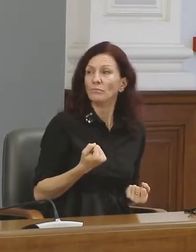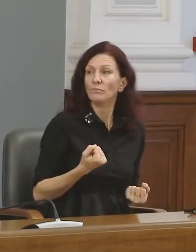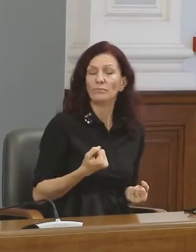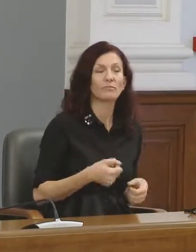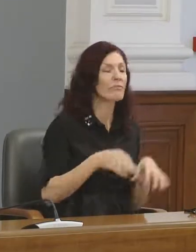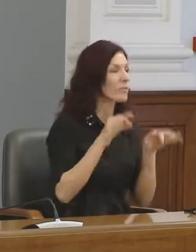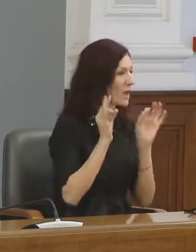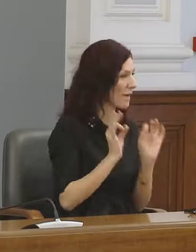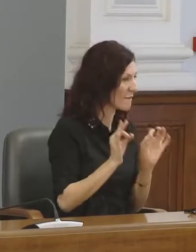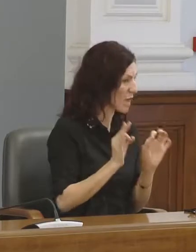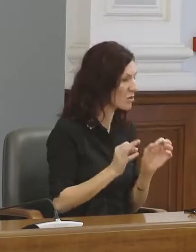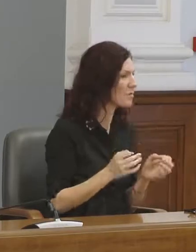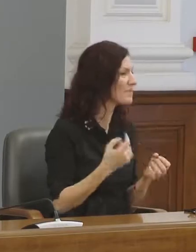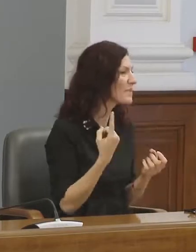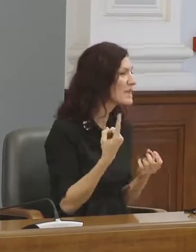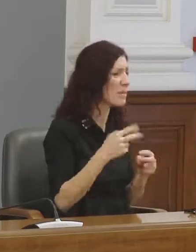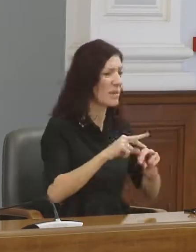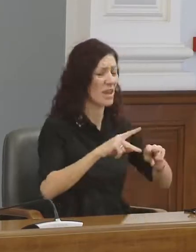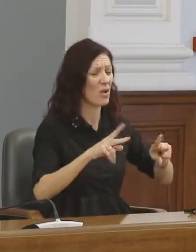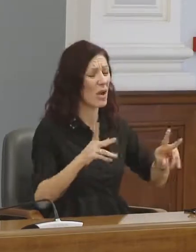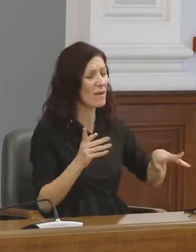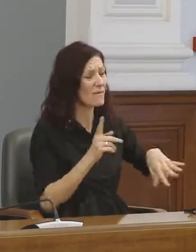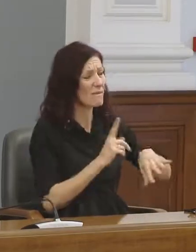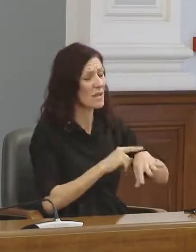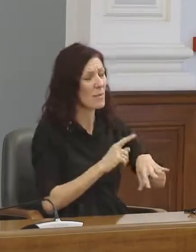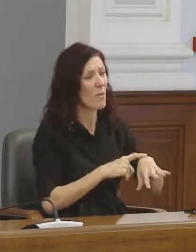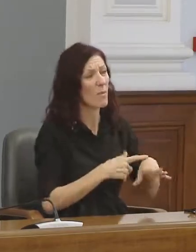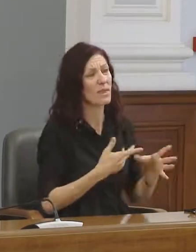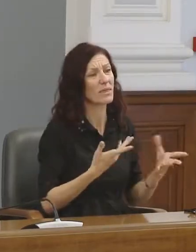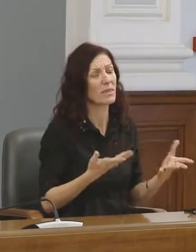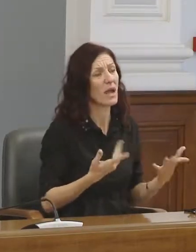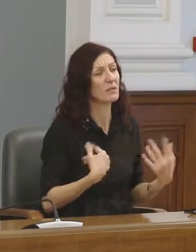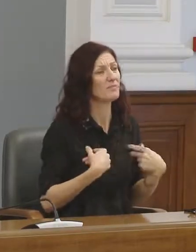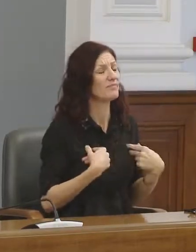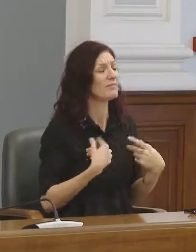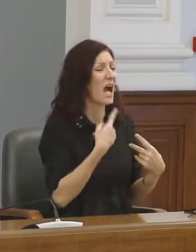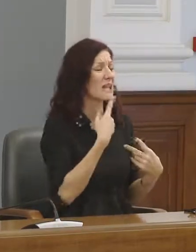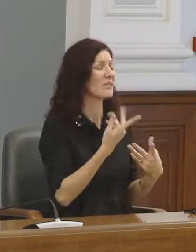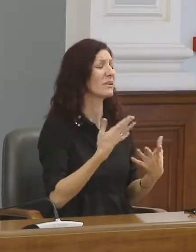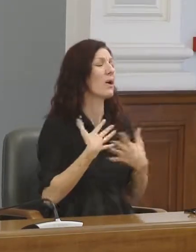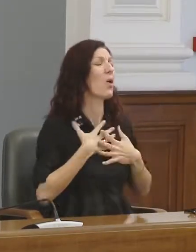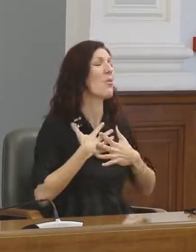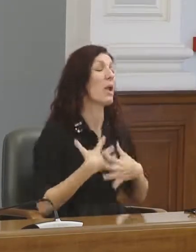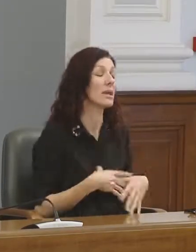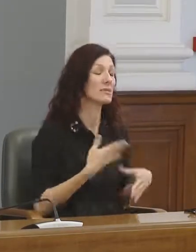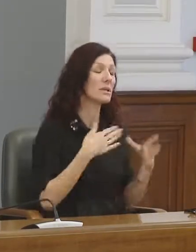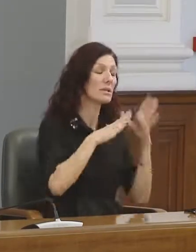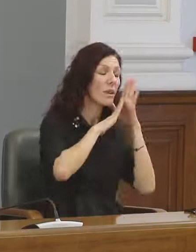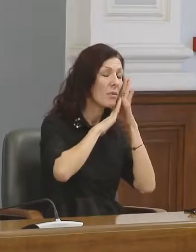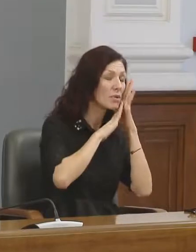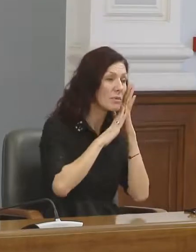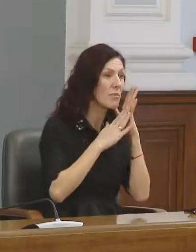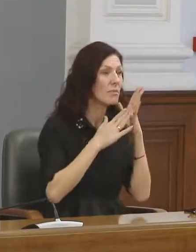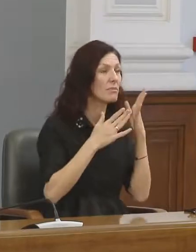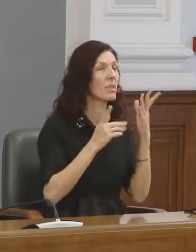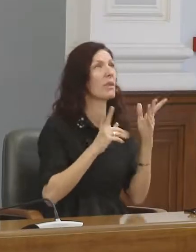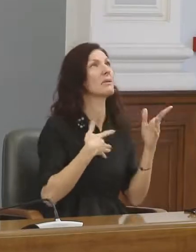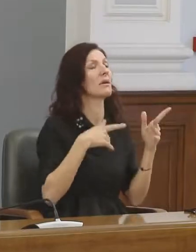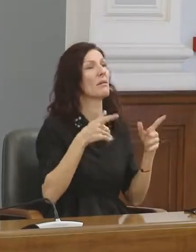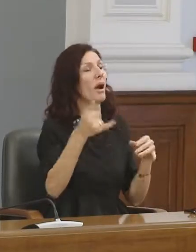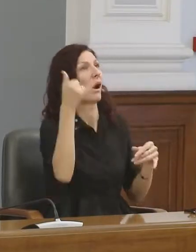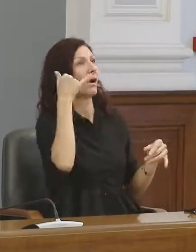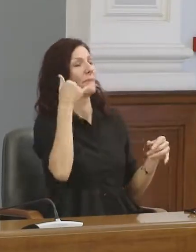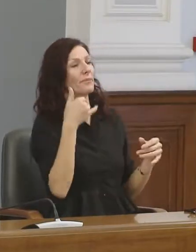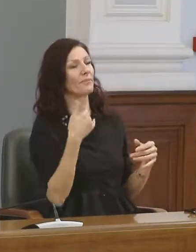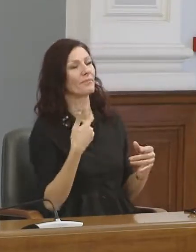верно и самите колеги в един момент казват на нас, уморени сме, искаме да поспиме, не искаме в този момент някой да ни звънне.